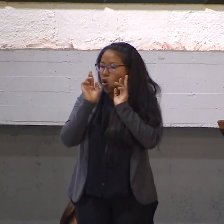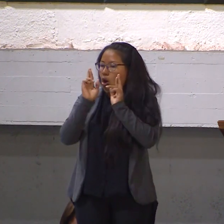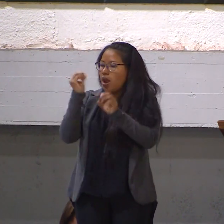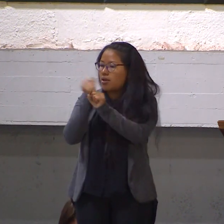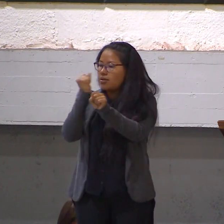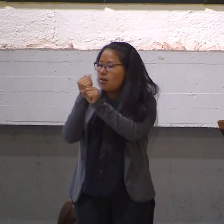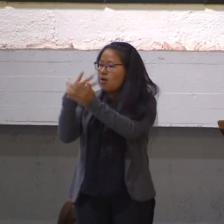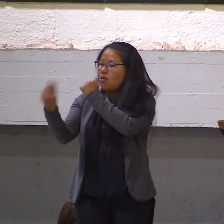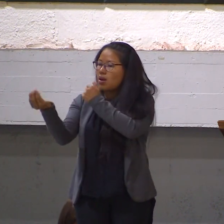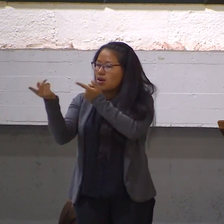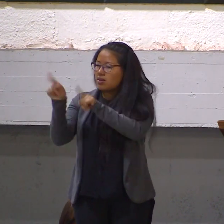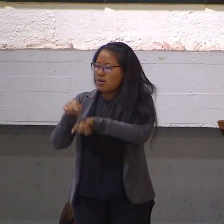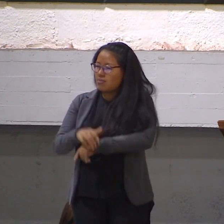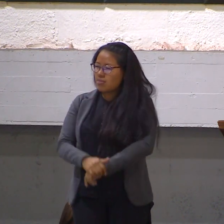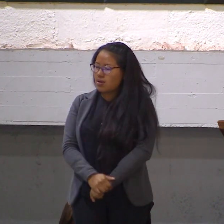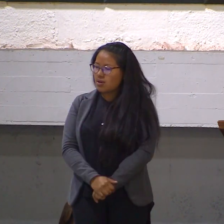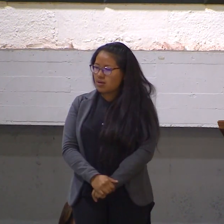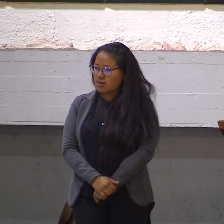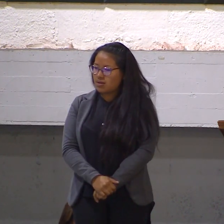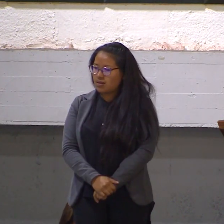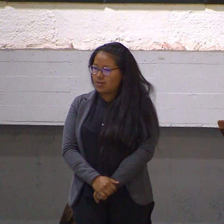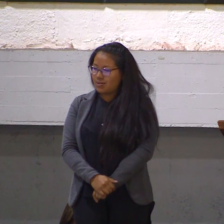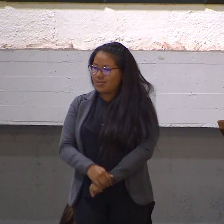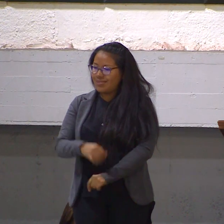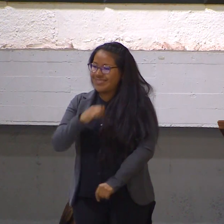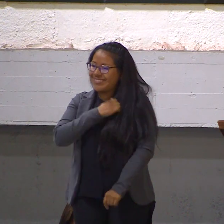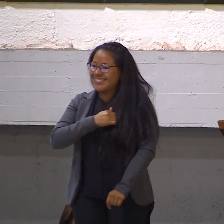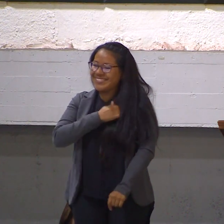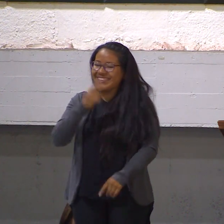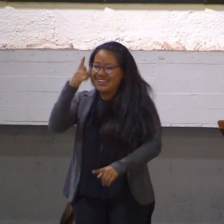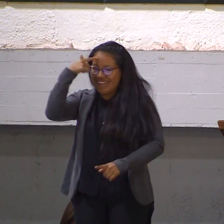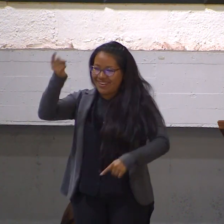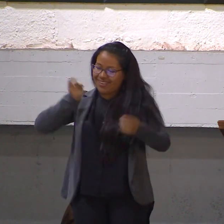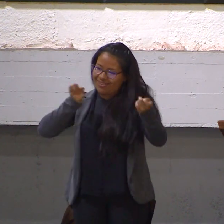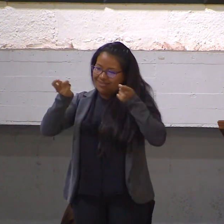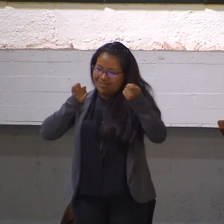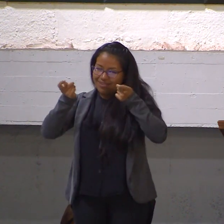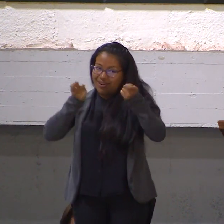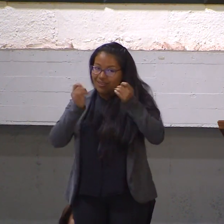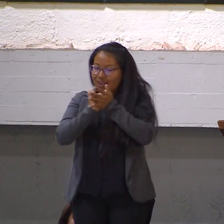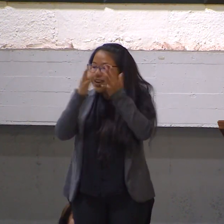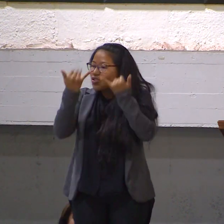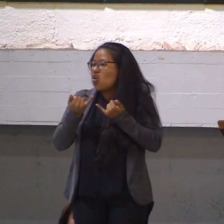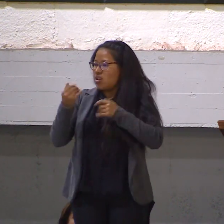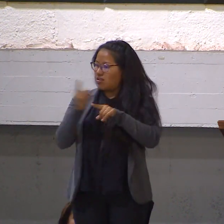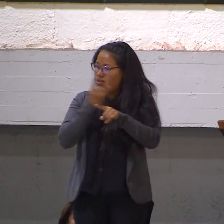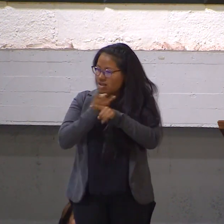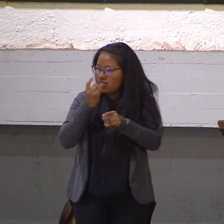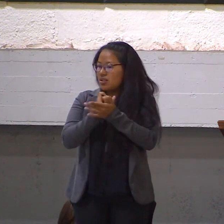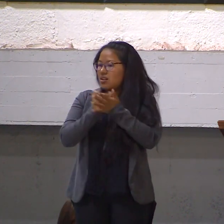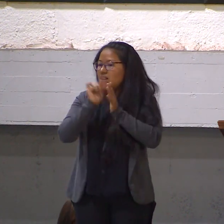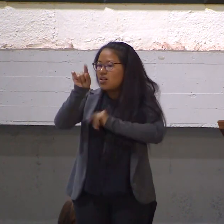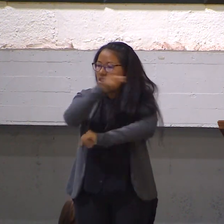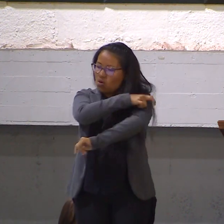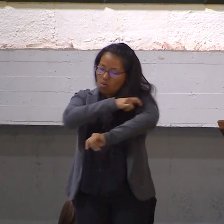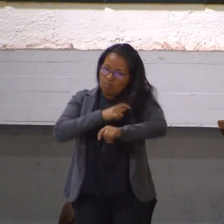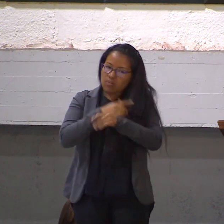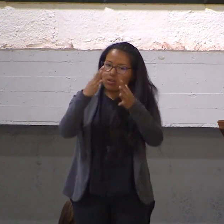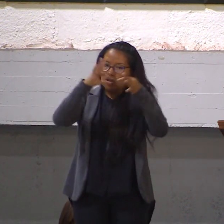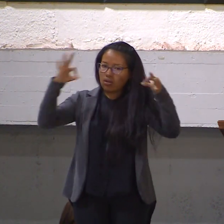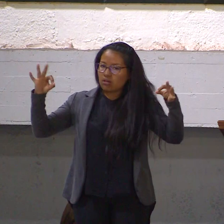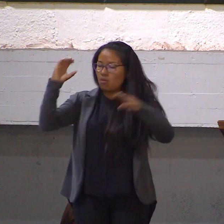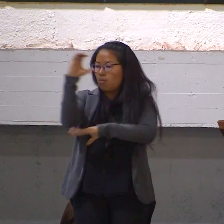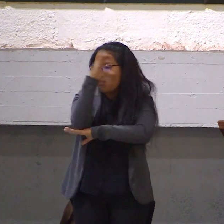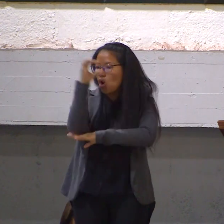y trabajar hacia afuera es poder hacer estas alianzas estratégicas que hoy nosotros tenemos con el comité olímpico colombiano con